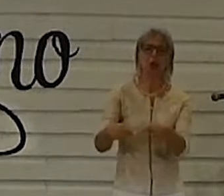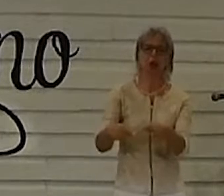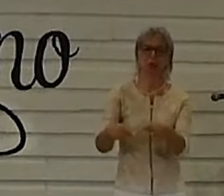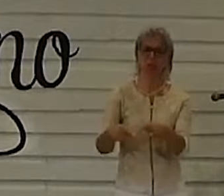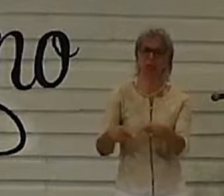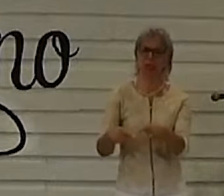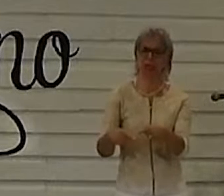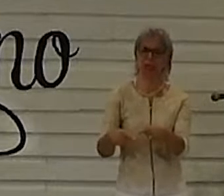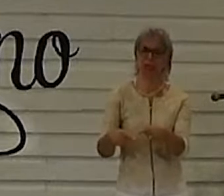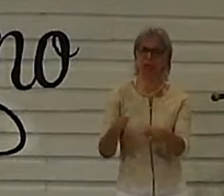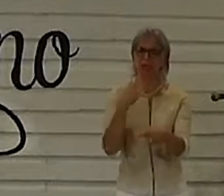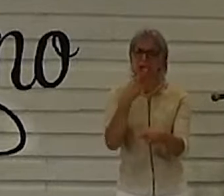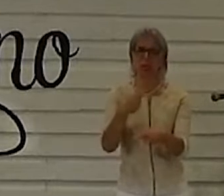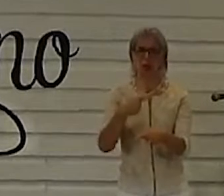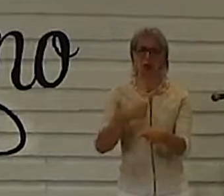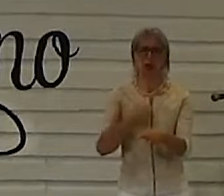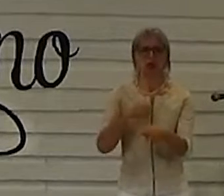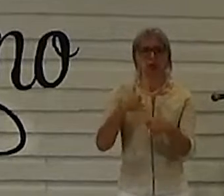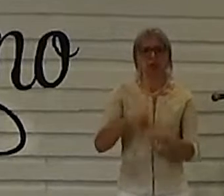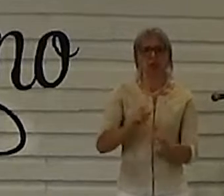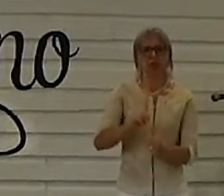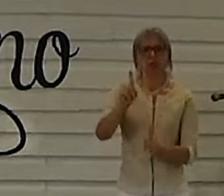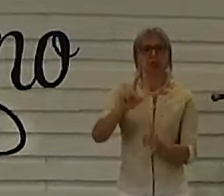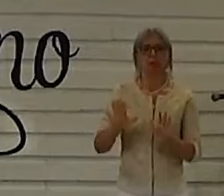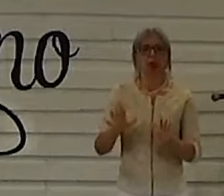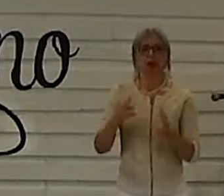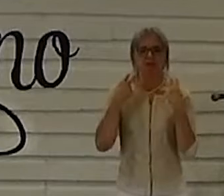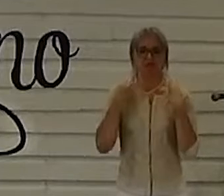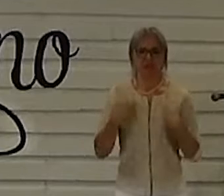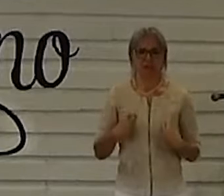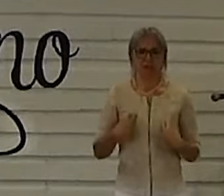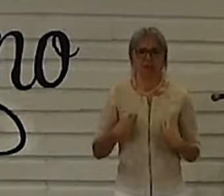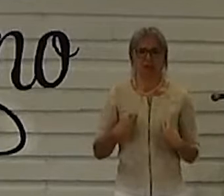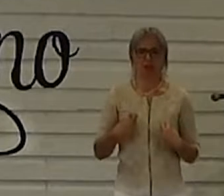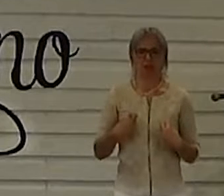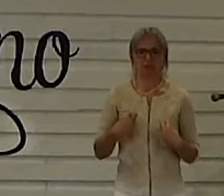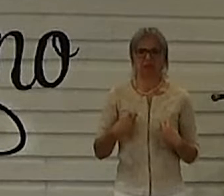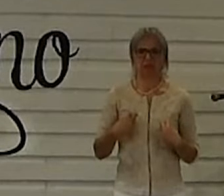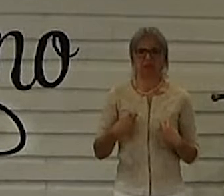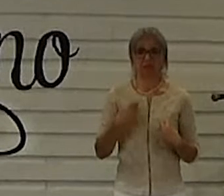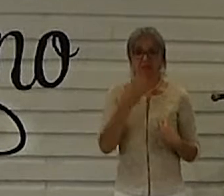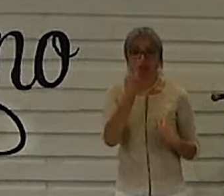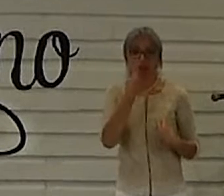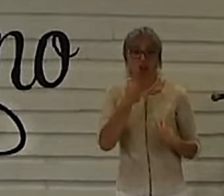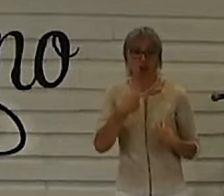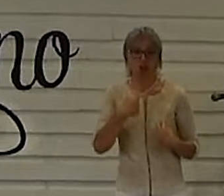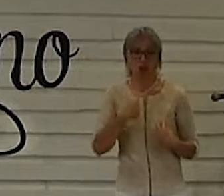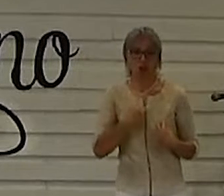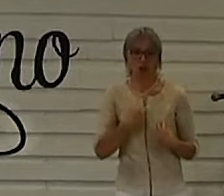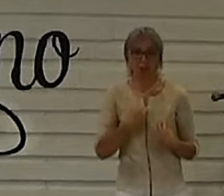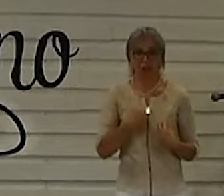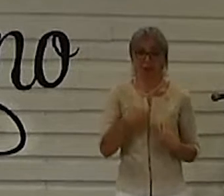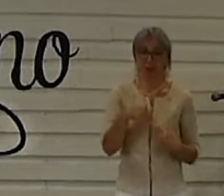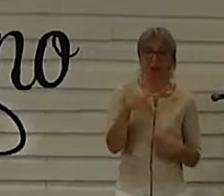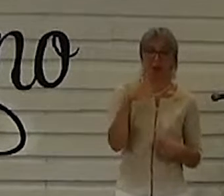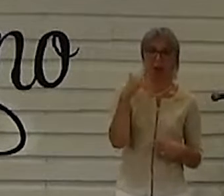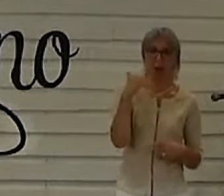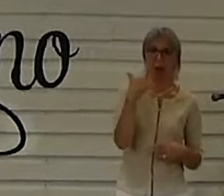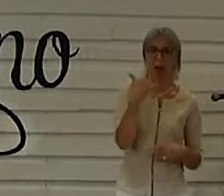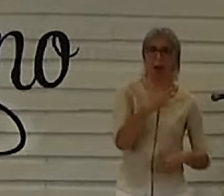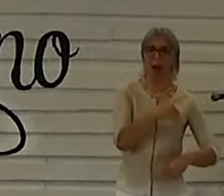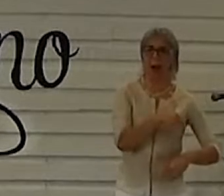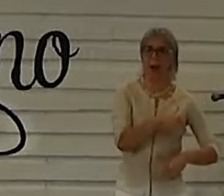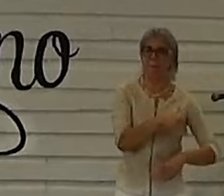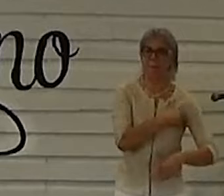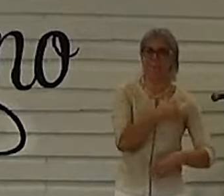vogliono. Allora l'Apostolo Paolo, con l'autorità dello Spirito Santo, dando istruzione alla Chiesa,